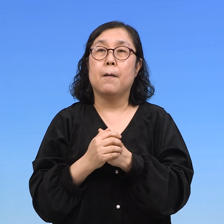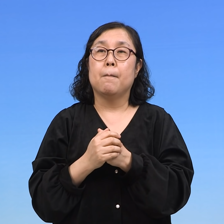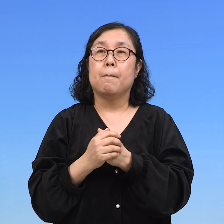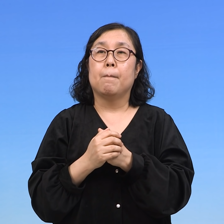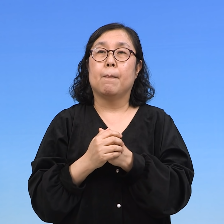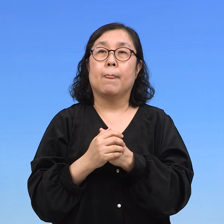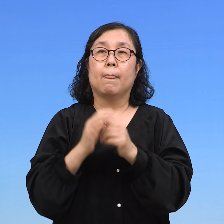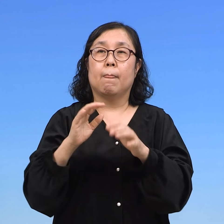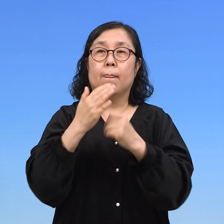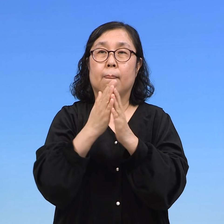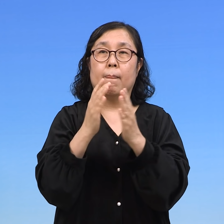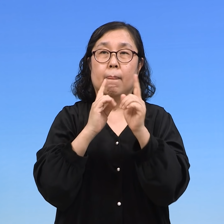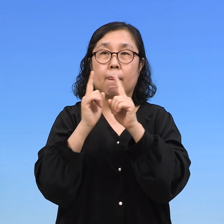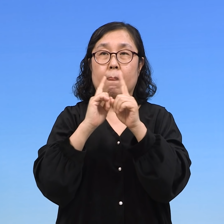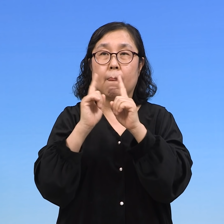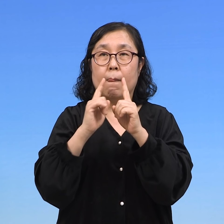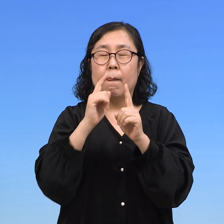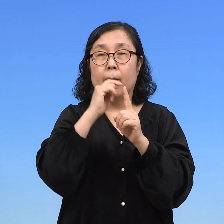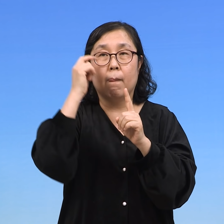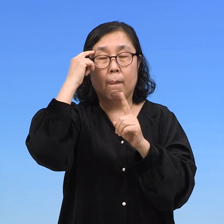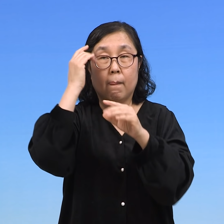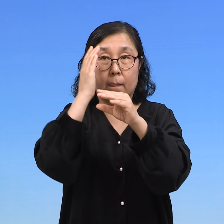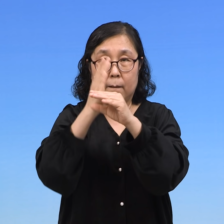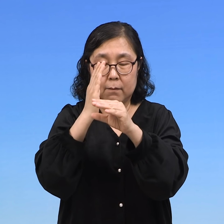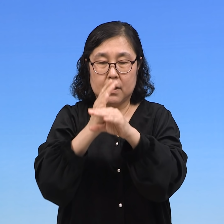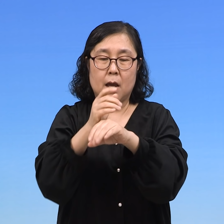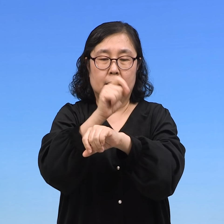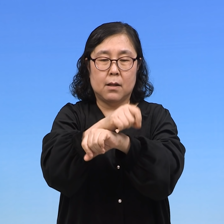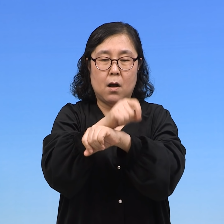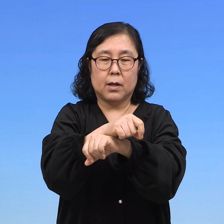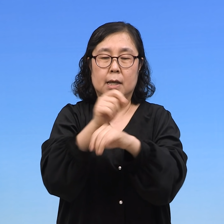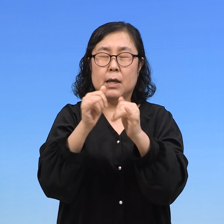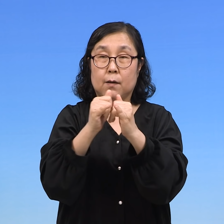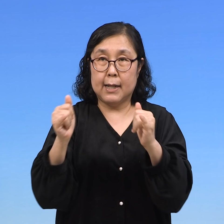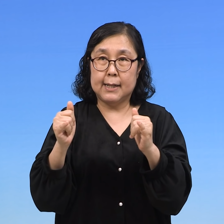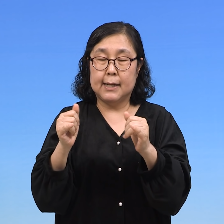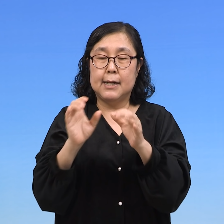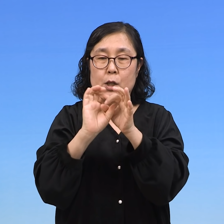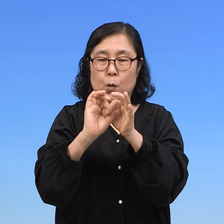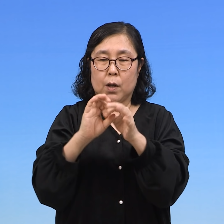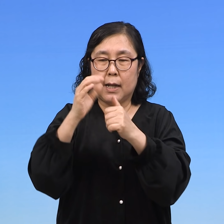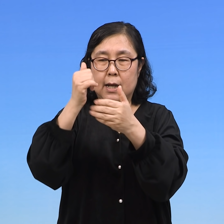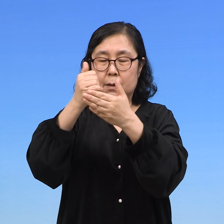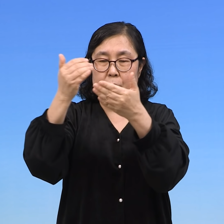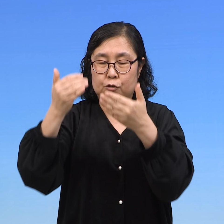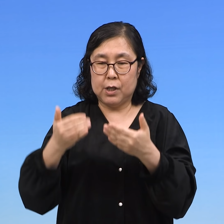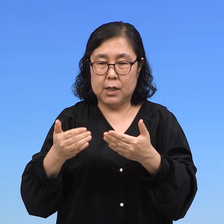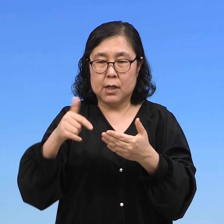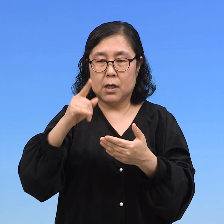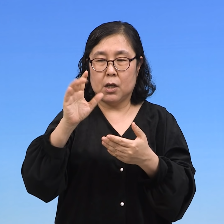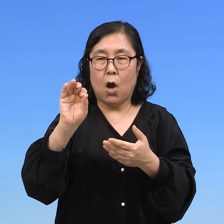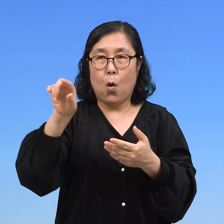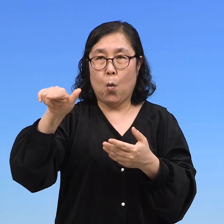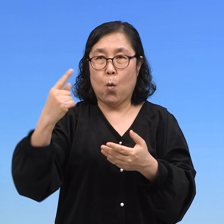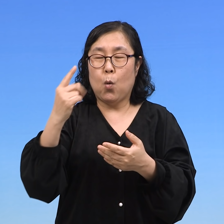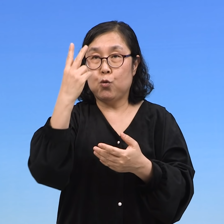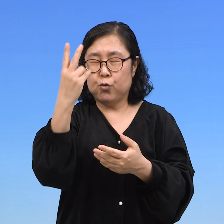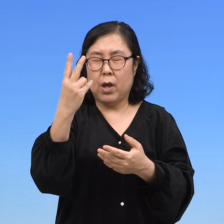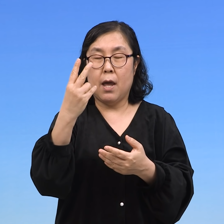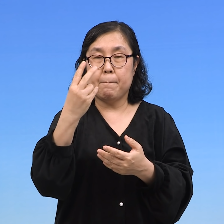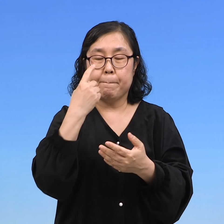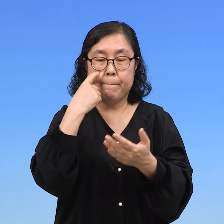오늘 이 본문을 묵상하다가 본문의 서기관들을 통해서 하나님이 주시는 두 가지 경고를 발견합니다 첫 번째